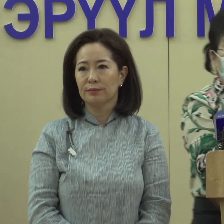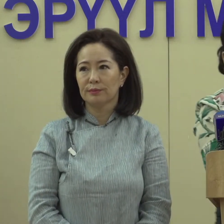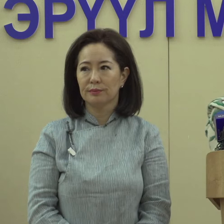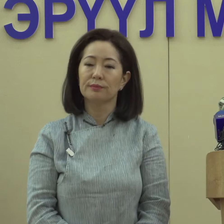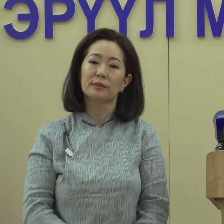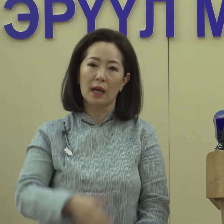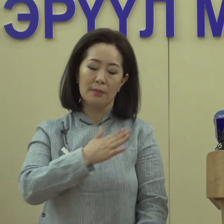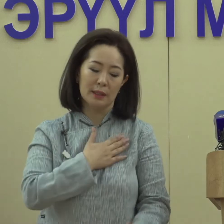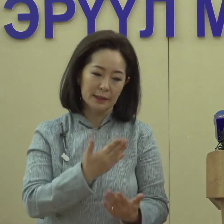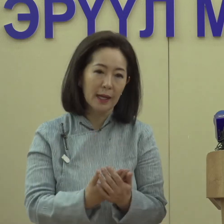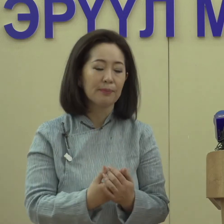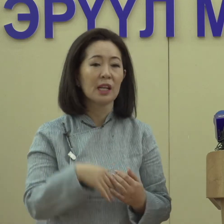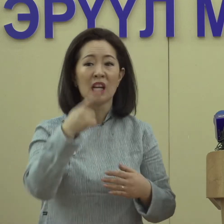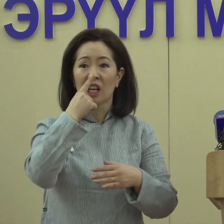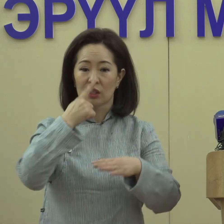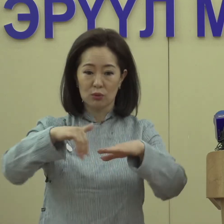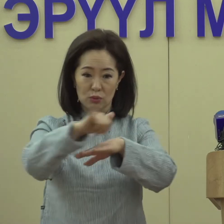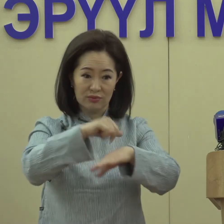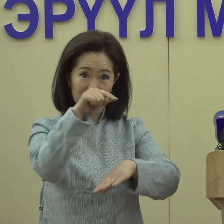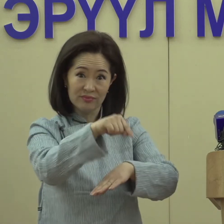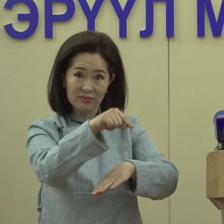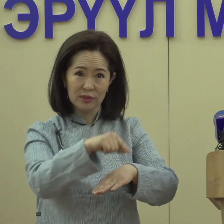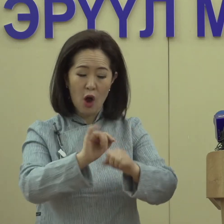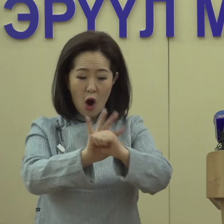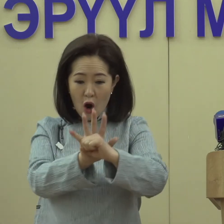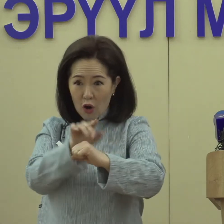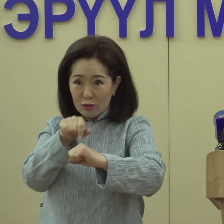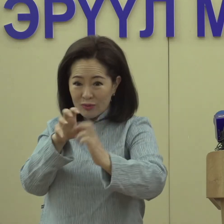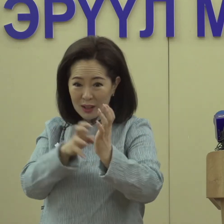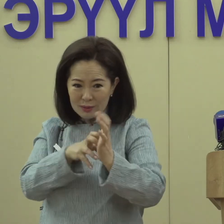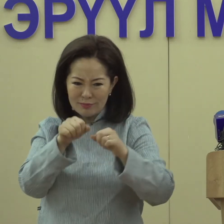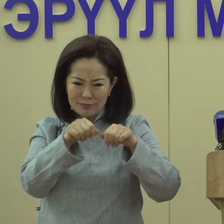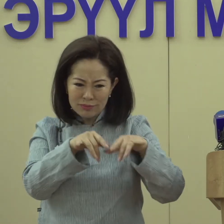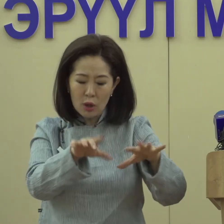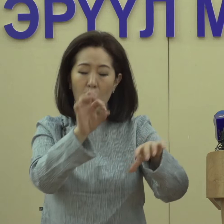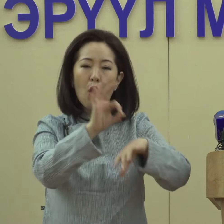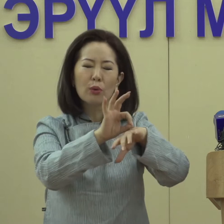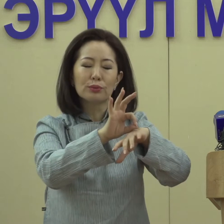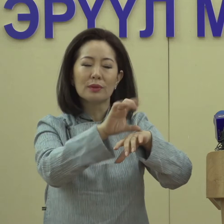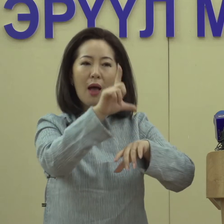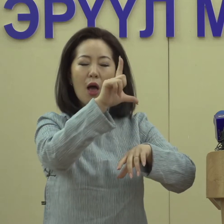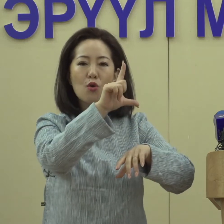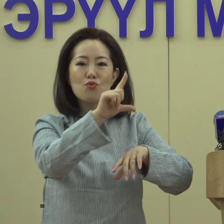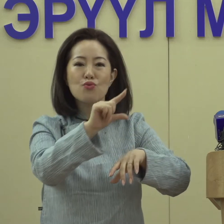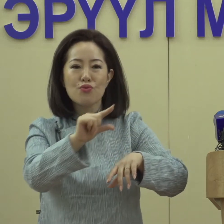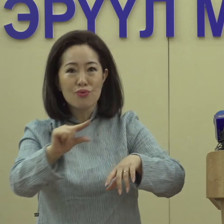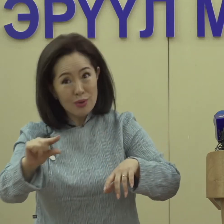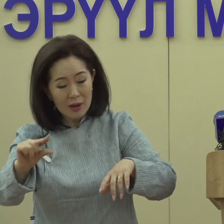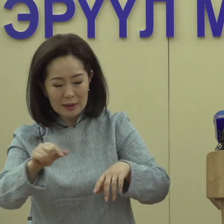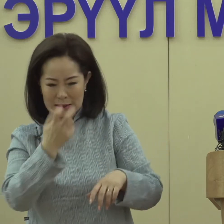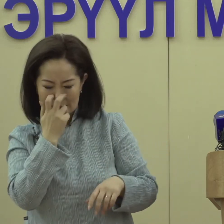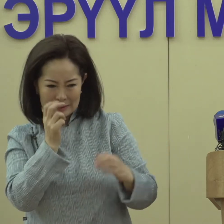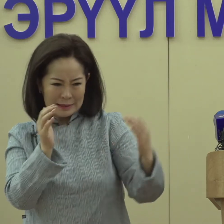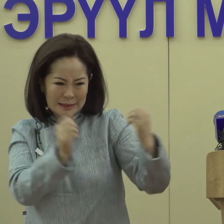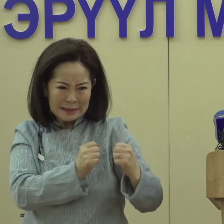За баярлалаа. Бүгд найрамдахад ард улсад одоо коронавирус халдварын өвчлөл одоо намжиж бас хяналтанд авах ийм одоо сайхан